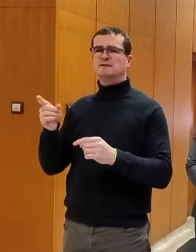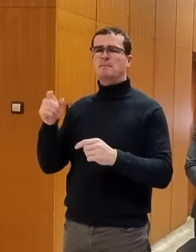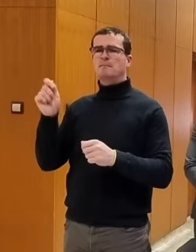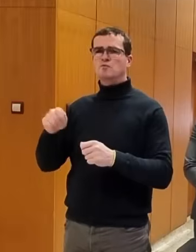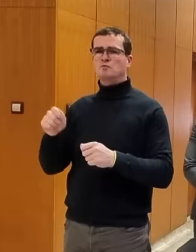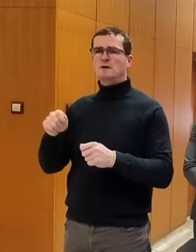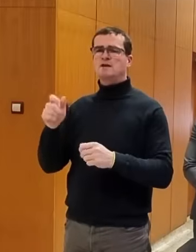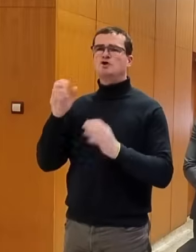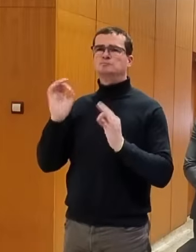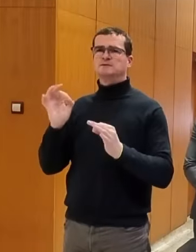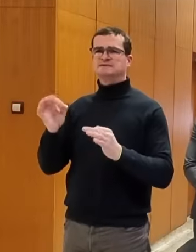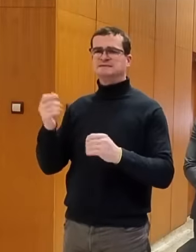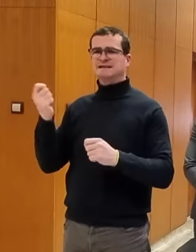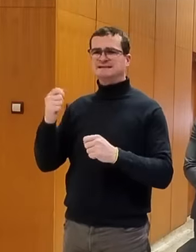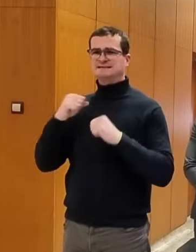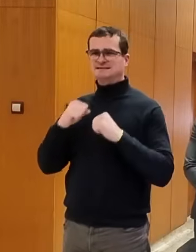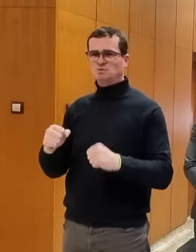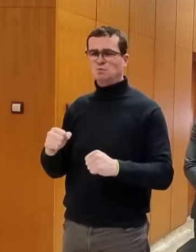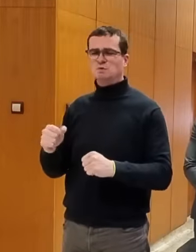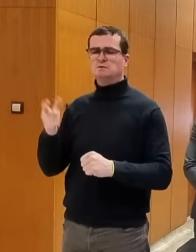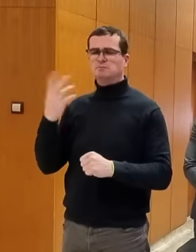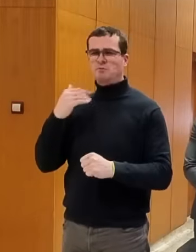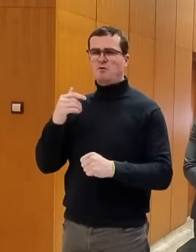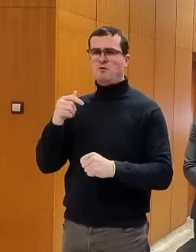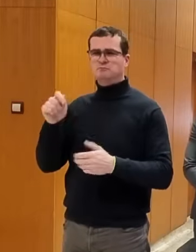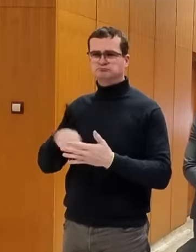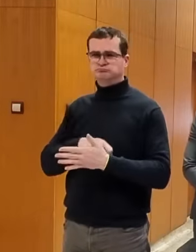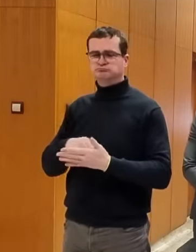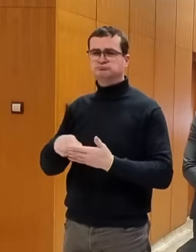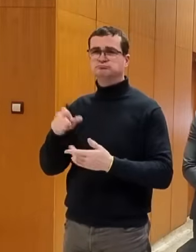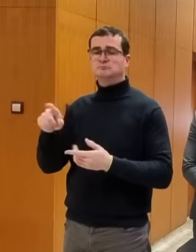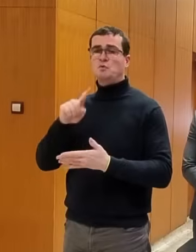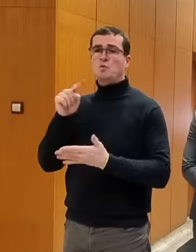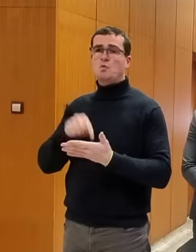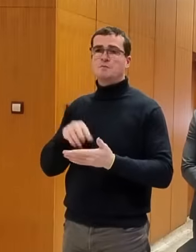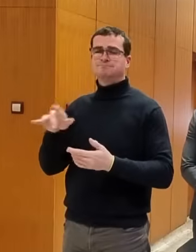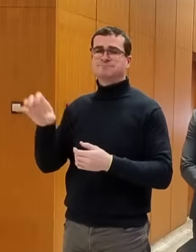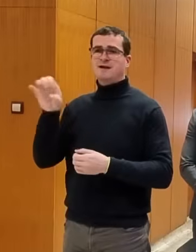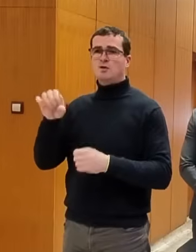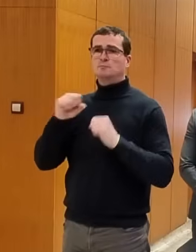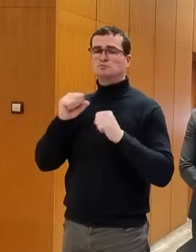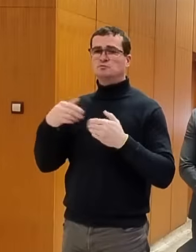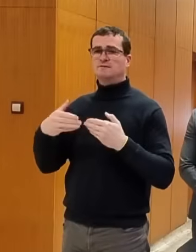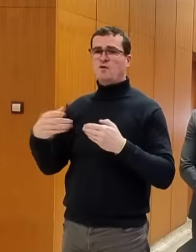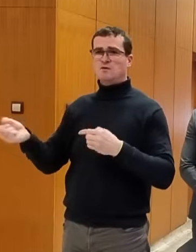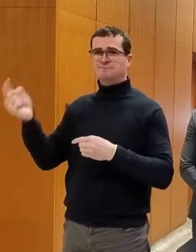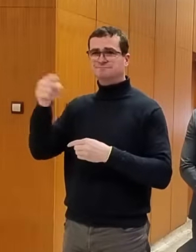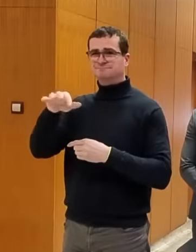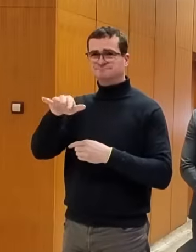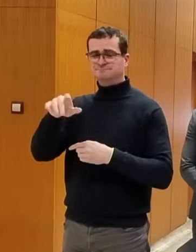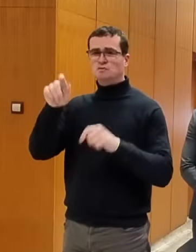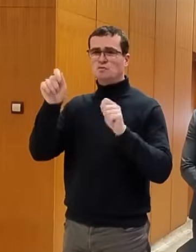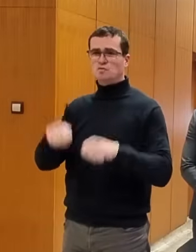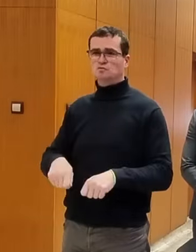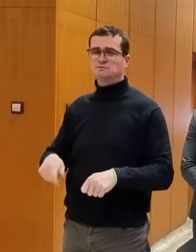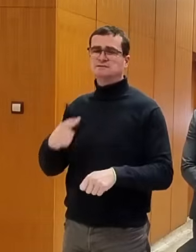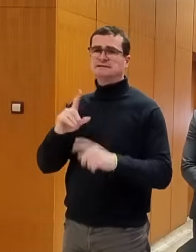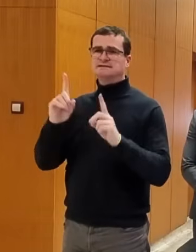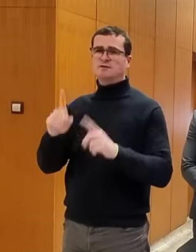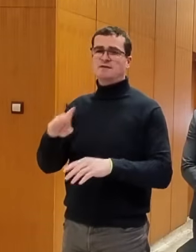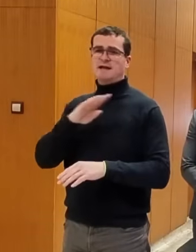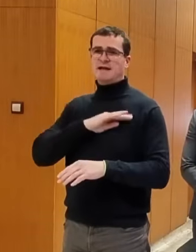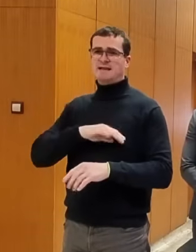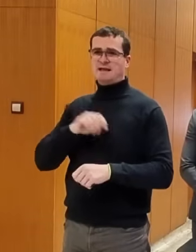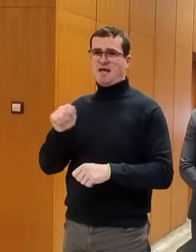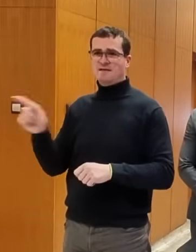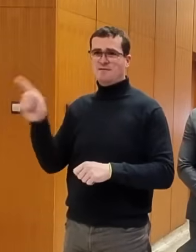špecializovaná prokuratúra, aj špecializovaný trestný súd. Je tam prejudiciálna otázka na Európskom súdnom dvore, je tam rozhodnutie alebo stanovisko